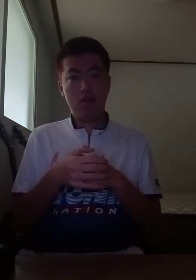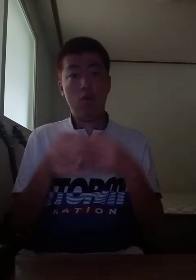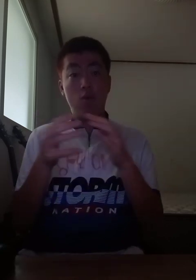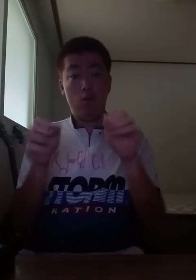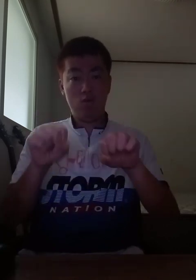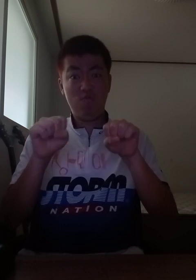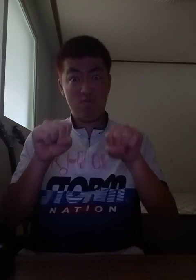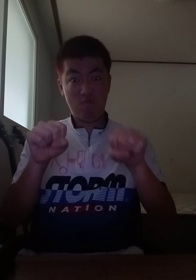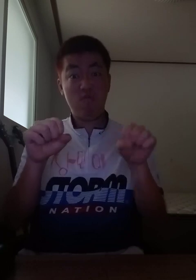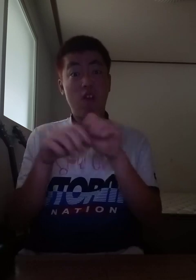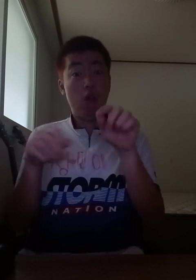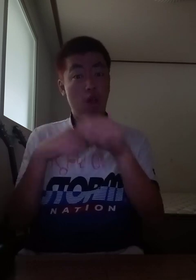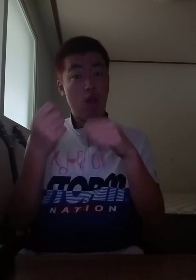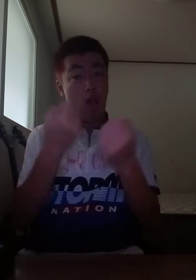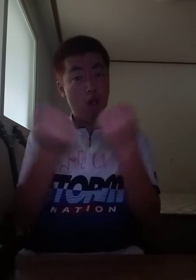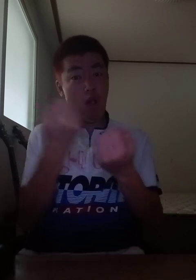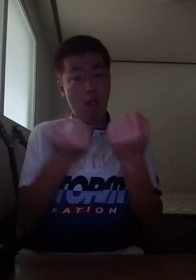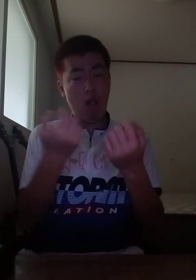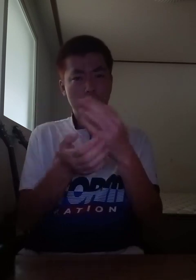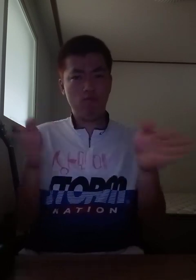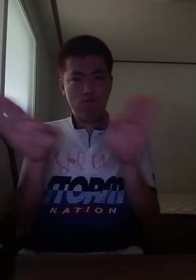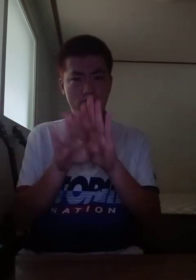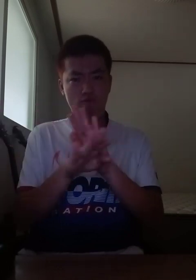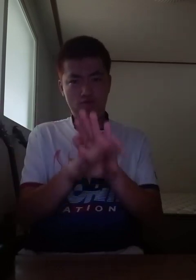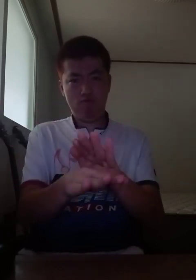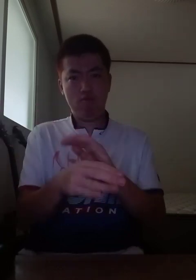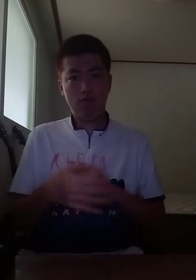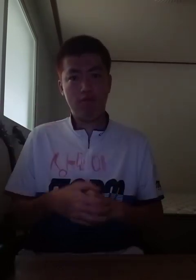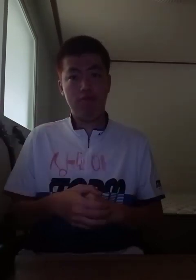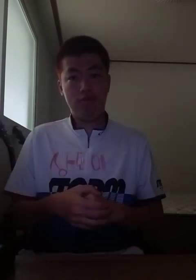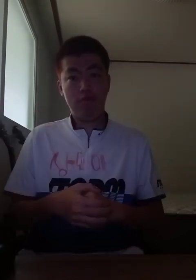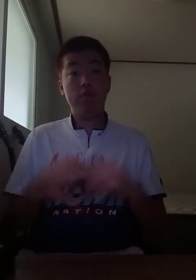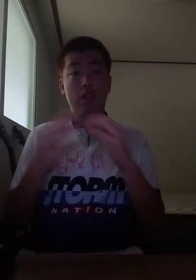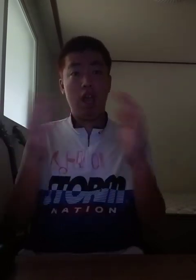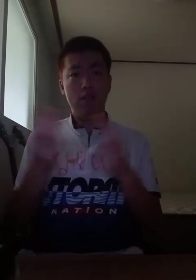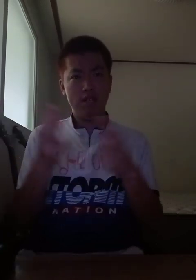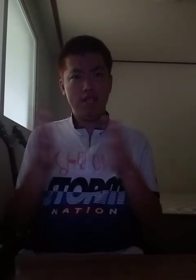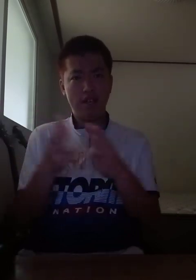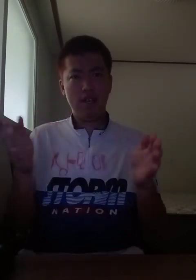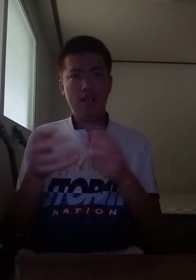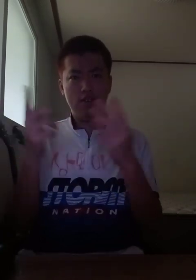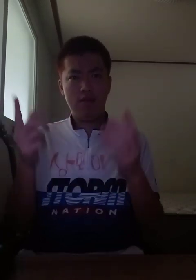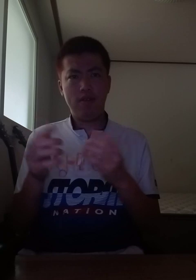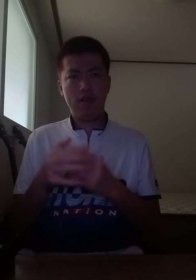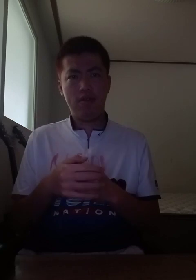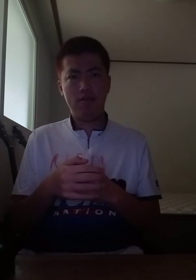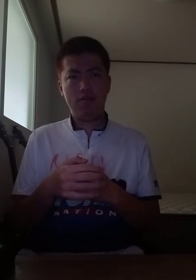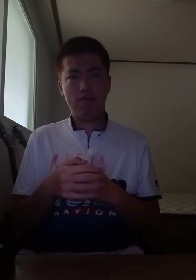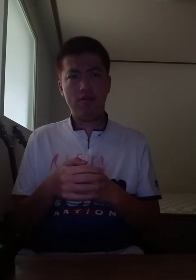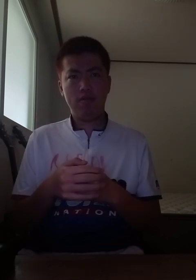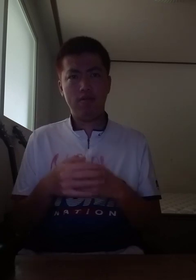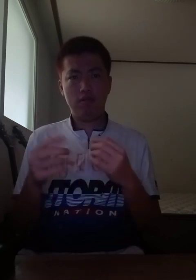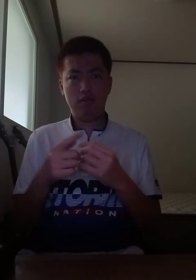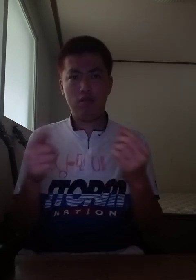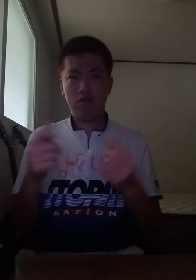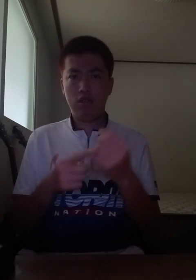오토바이는 자전거 바로 옆이나 뒤에 붙습니다. 장애물은 이후에도 계속됩니다. 이번엔 자전거 전용